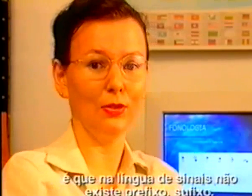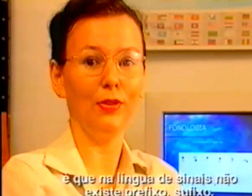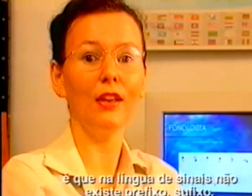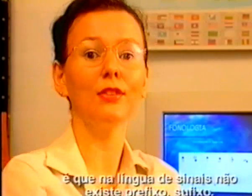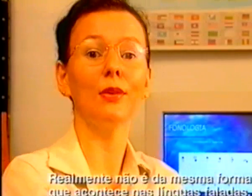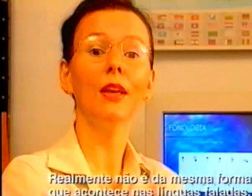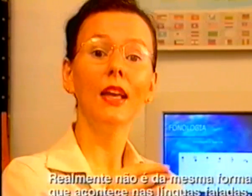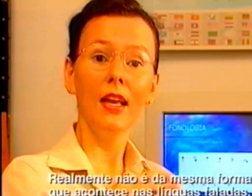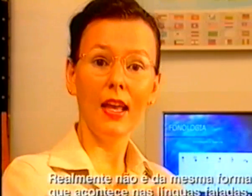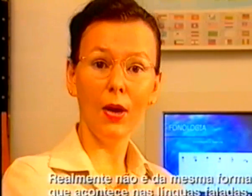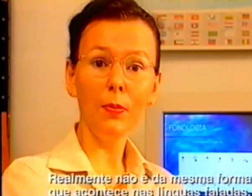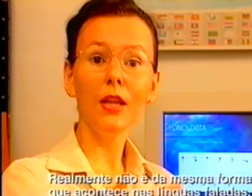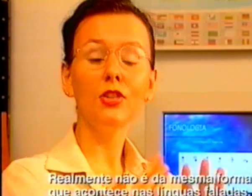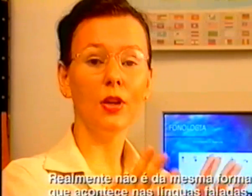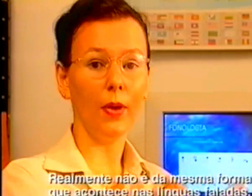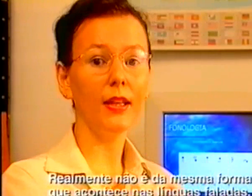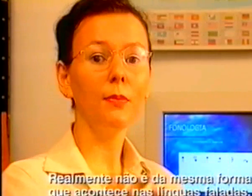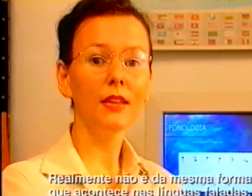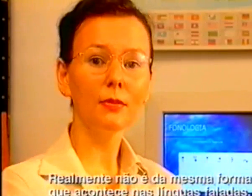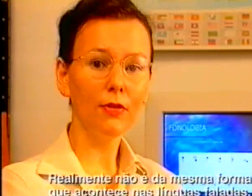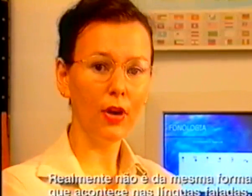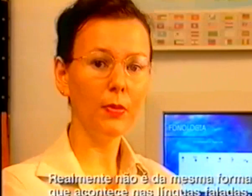ou sufixo. Realmente, não é da mesma